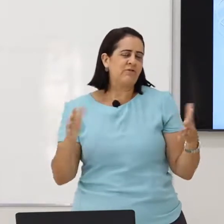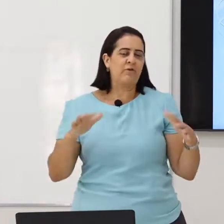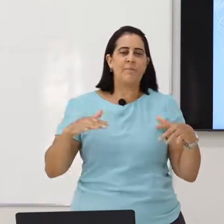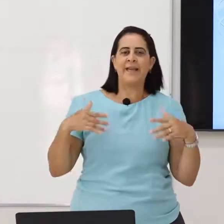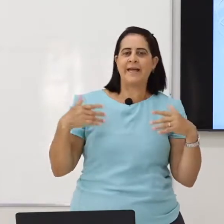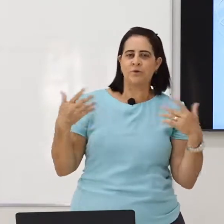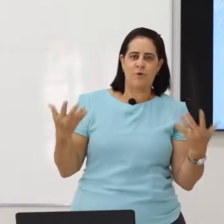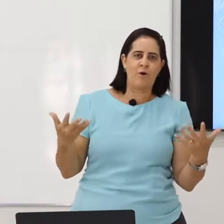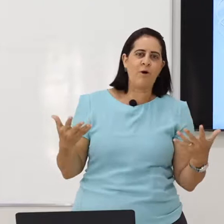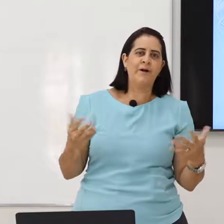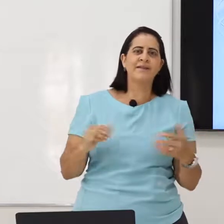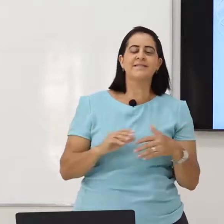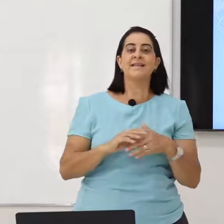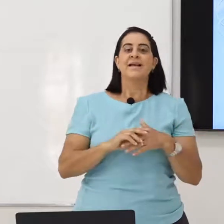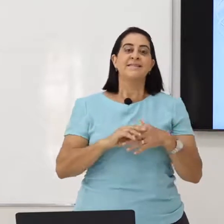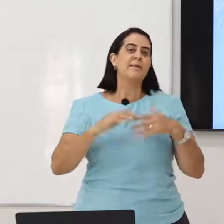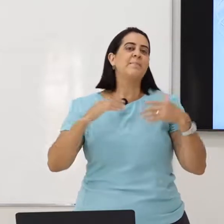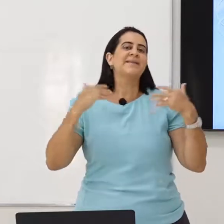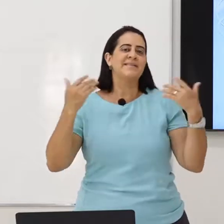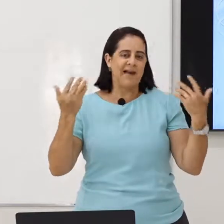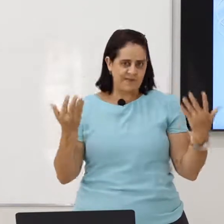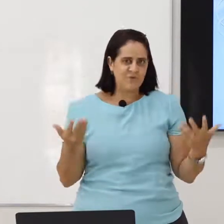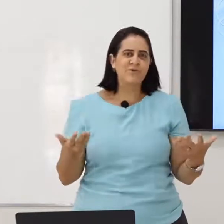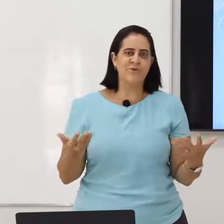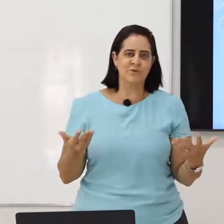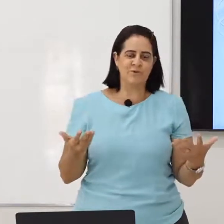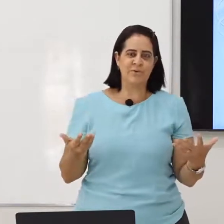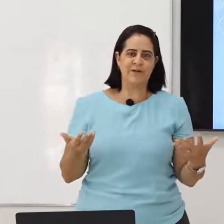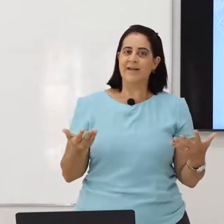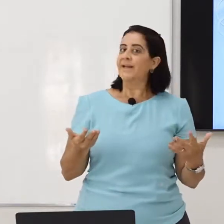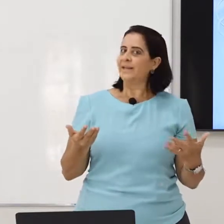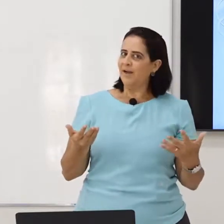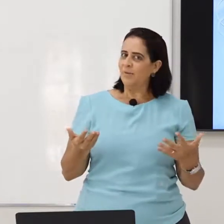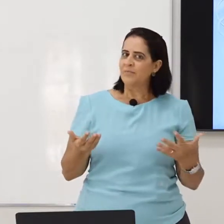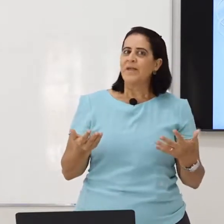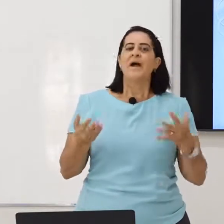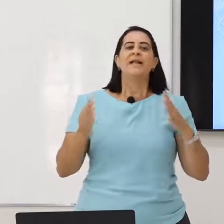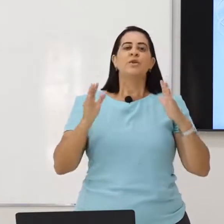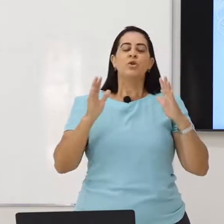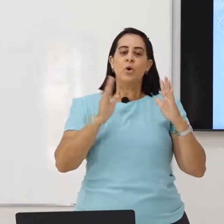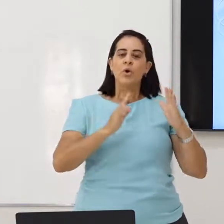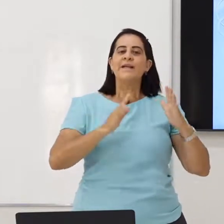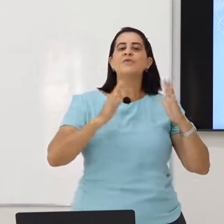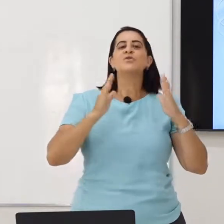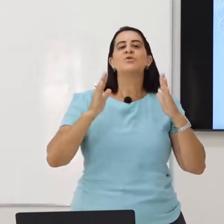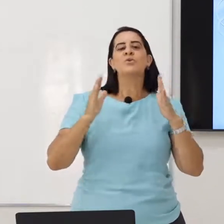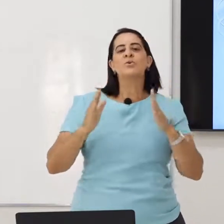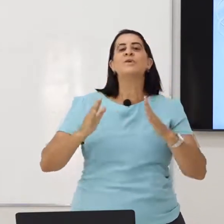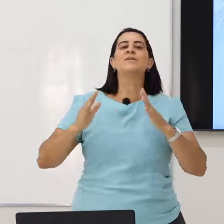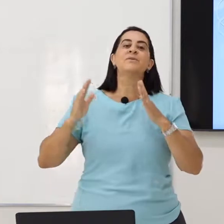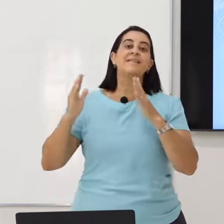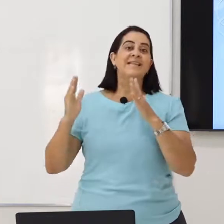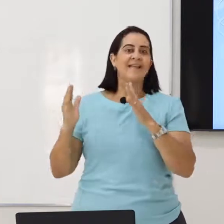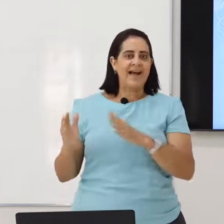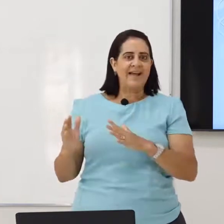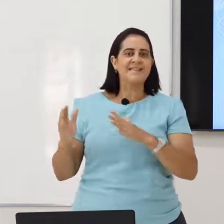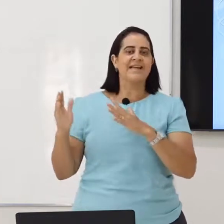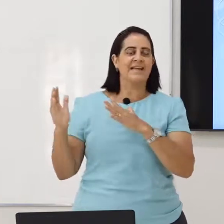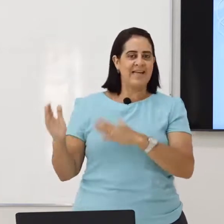forma aleatória, sem pensar na sua estrutura. Não, toda a estrutura dos sinais em